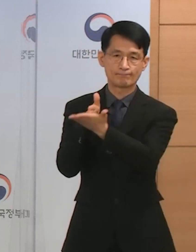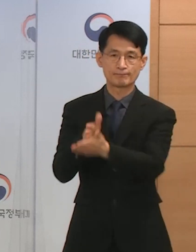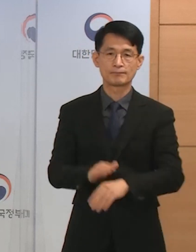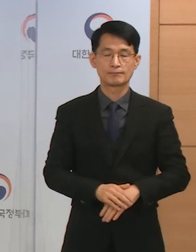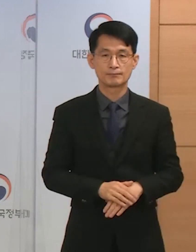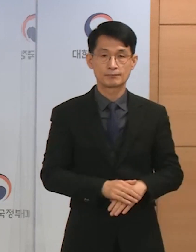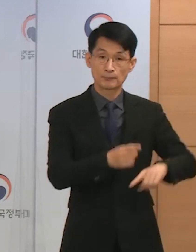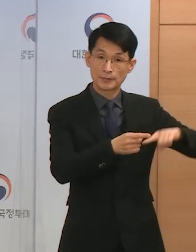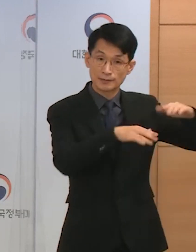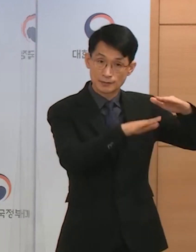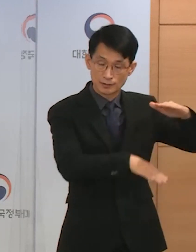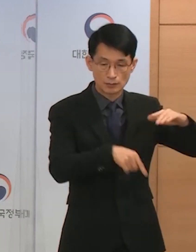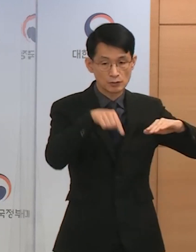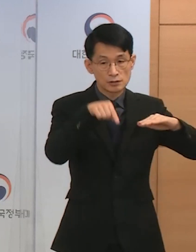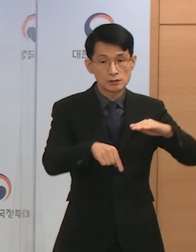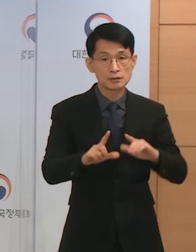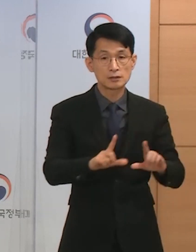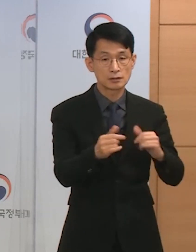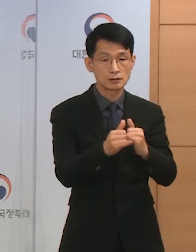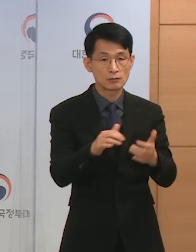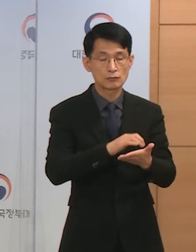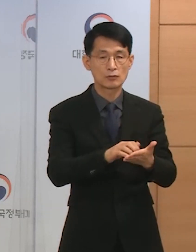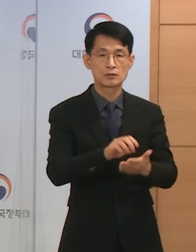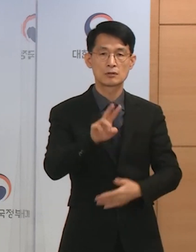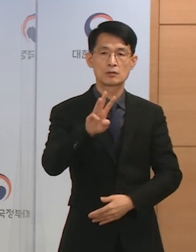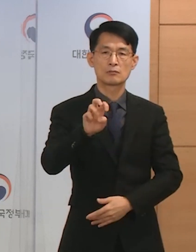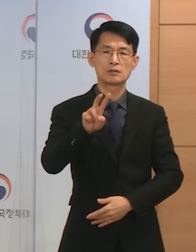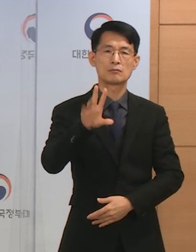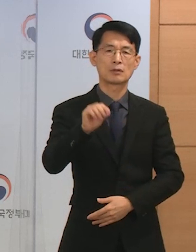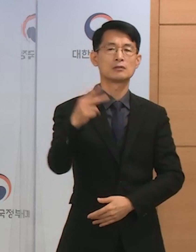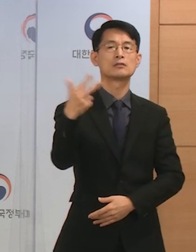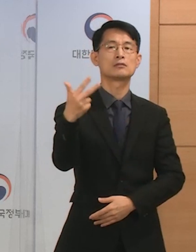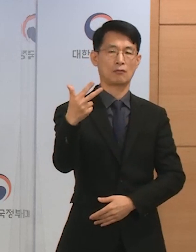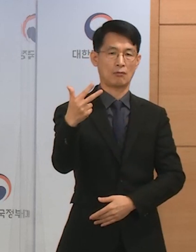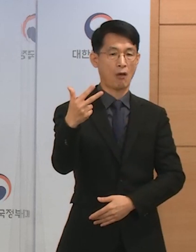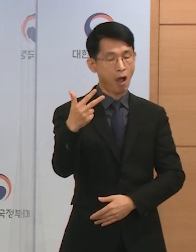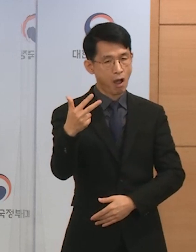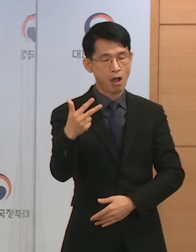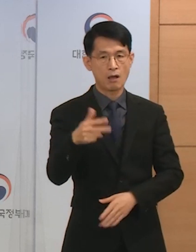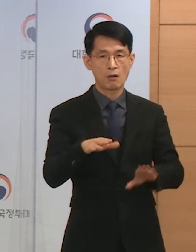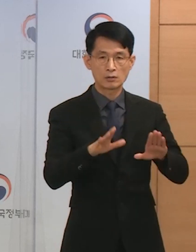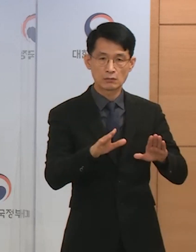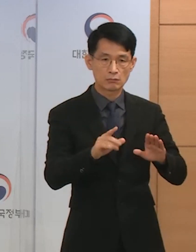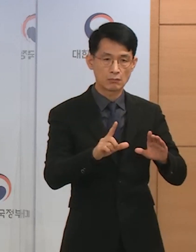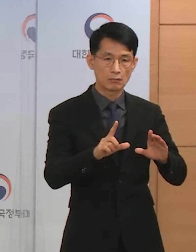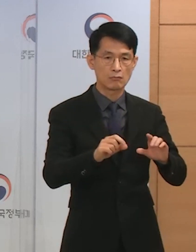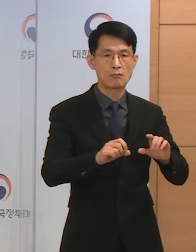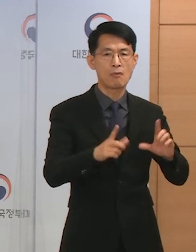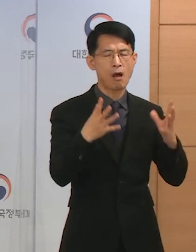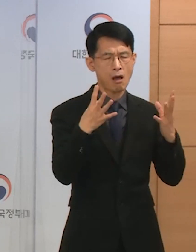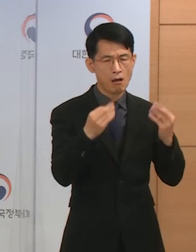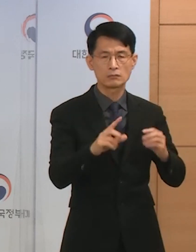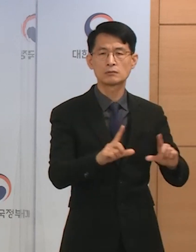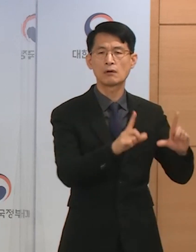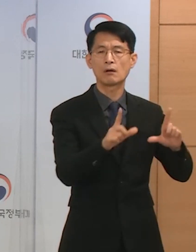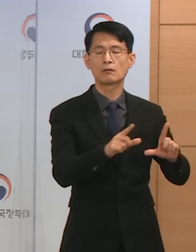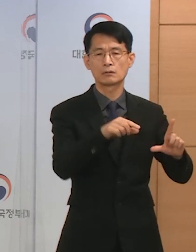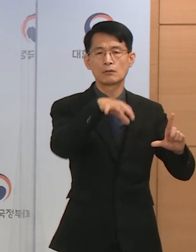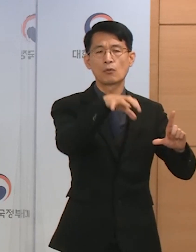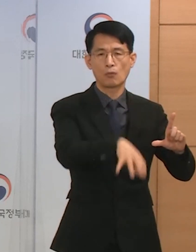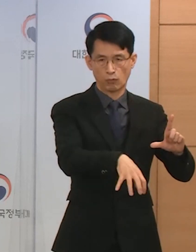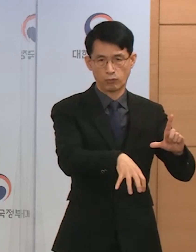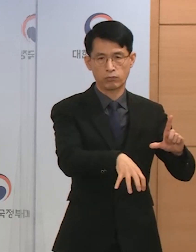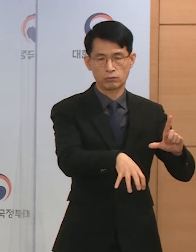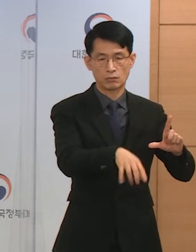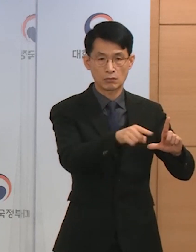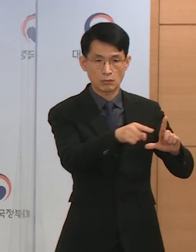반지하와 지하가구는 총 32만 7천 가구로 여전히 많은 주거 취약